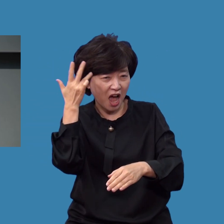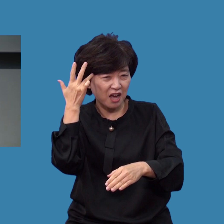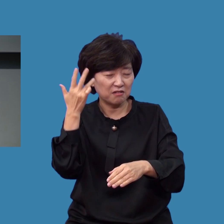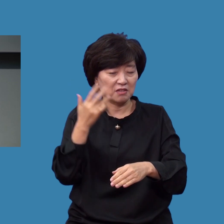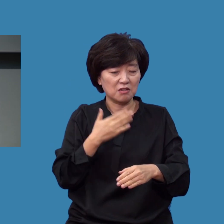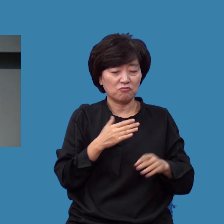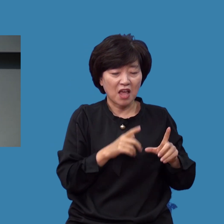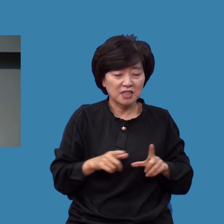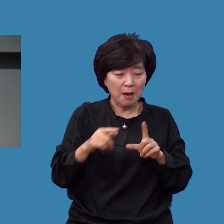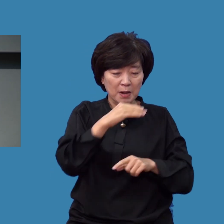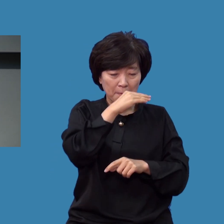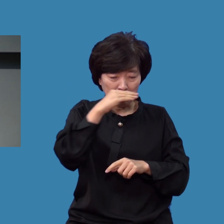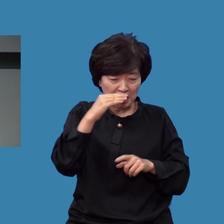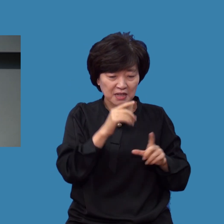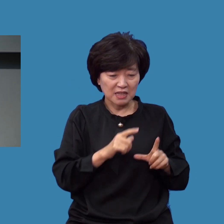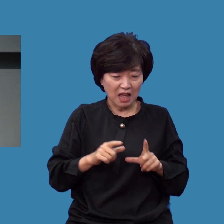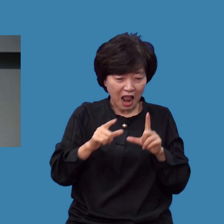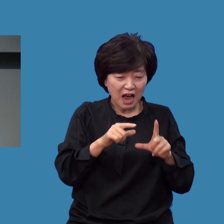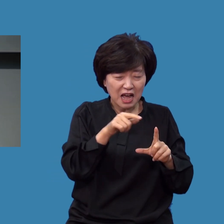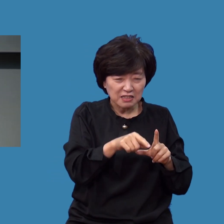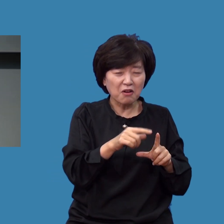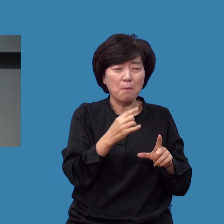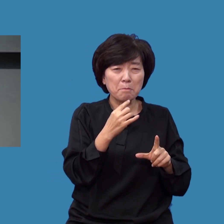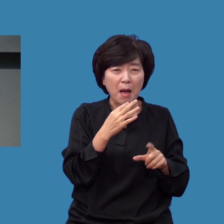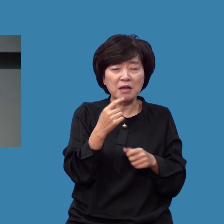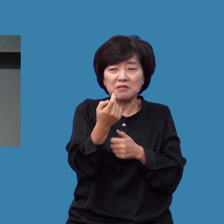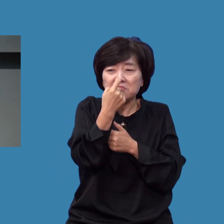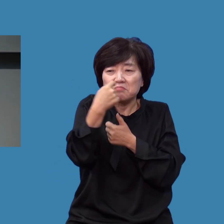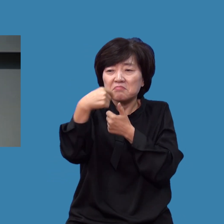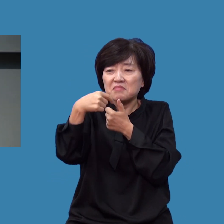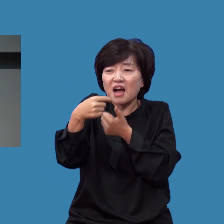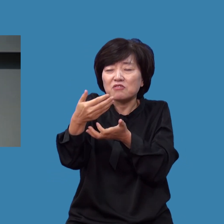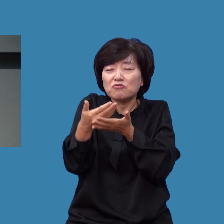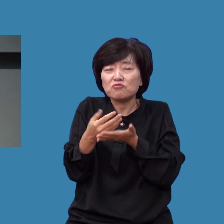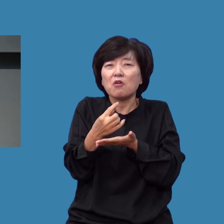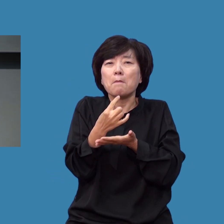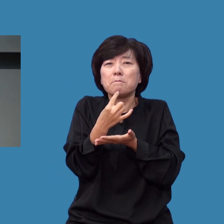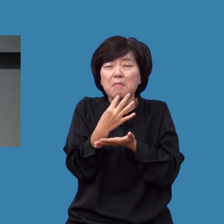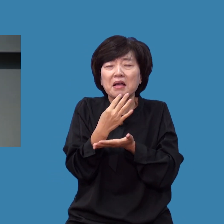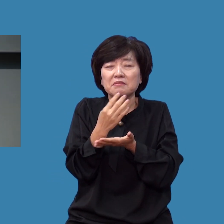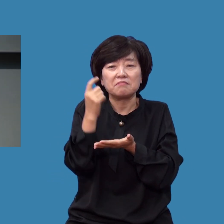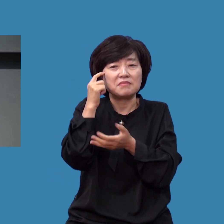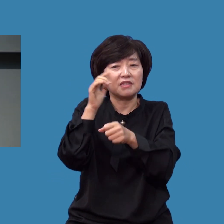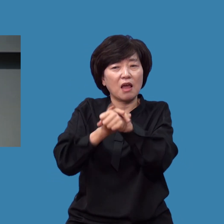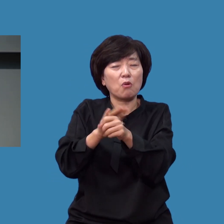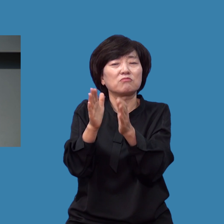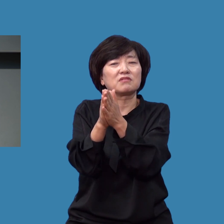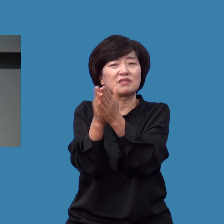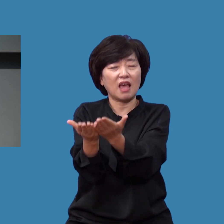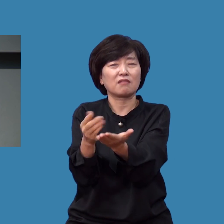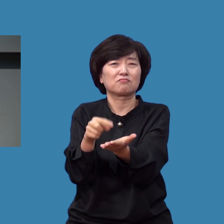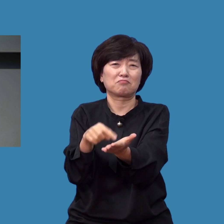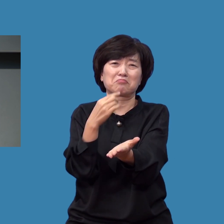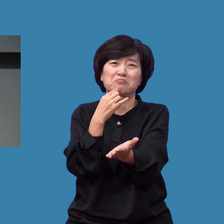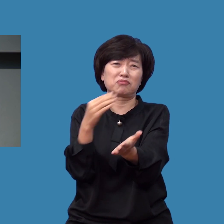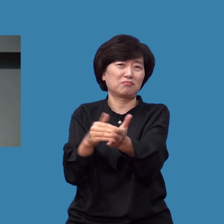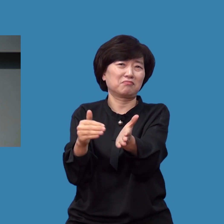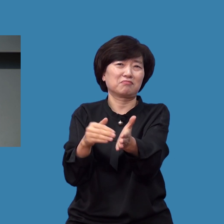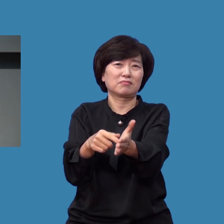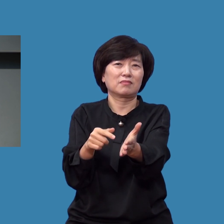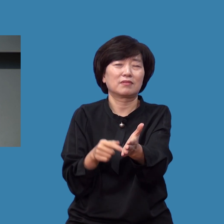우리의 삶을 어떻게 살아야 되는지를 잘 가이드해주는 지혜의 어떤 책, 뭐 이런 거밖에는 남는 게